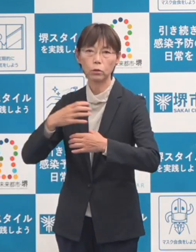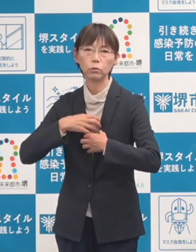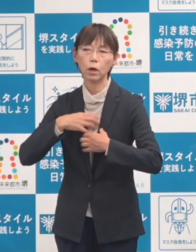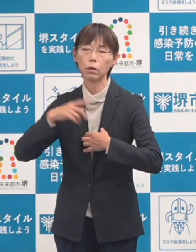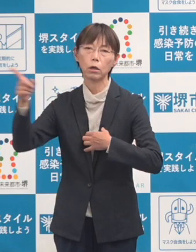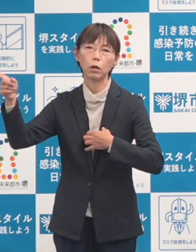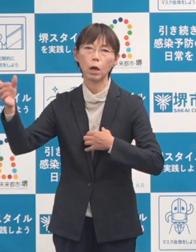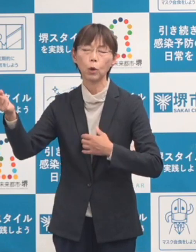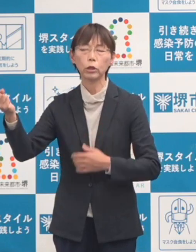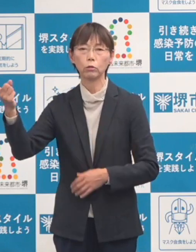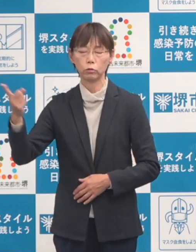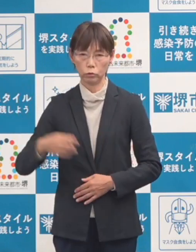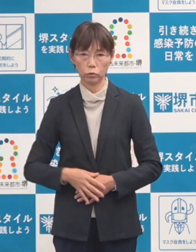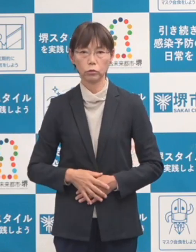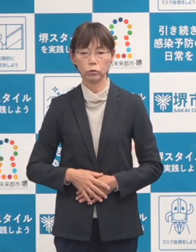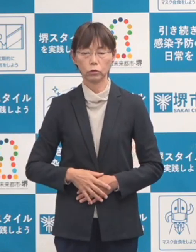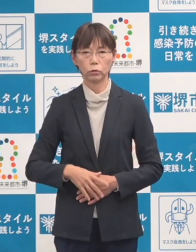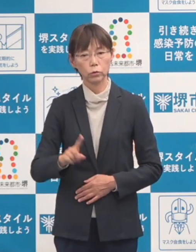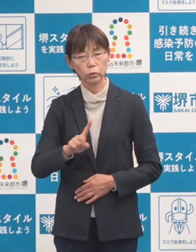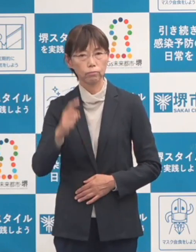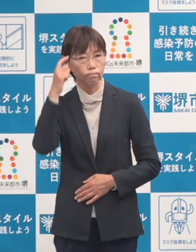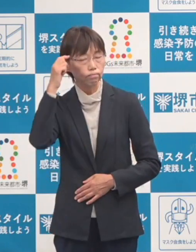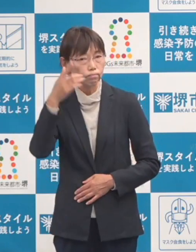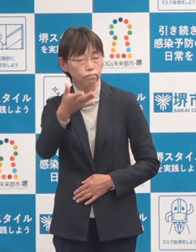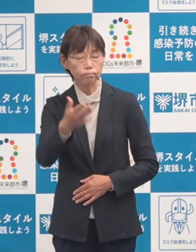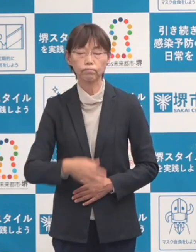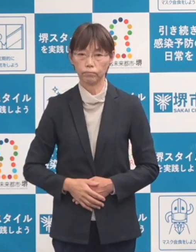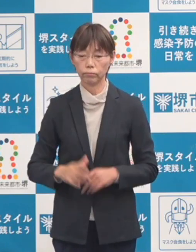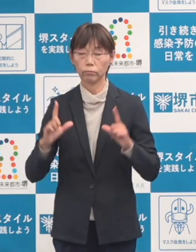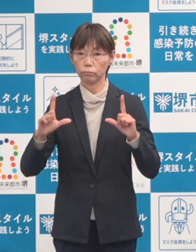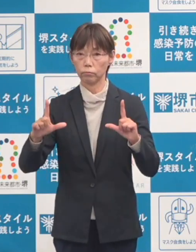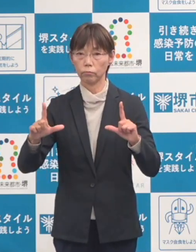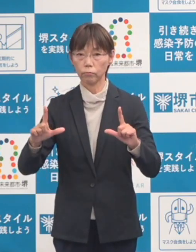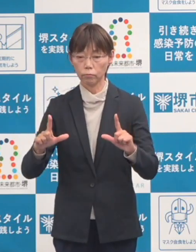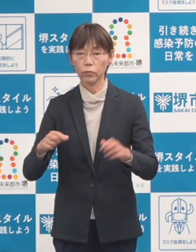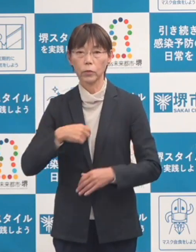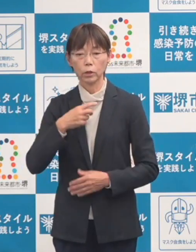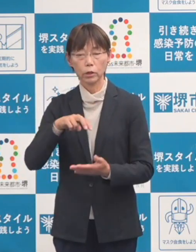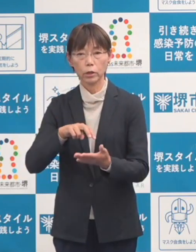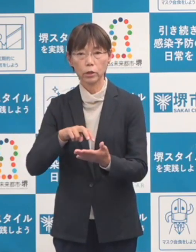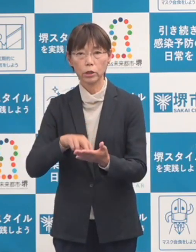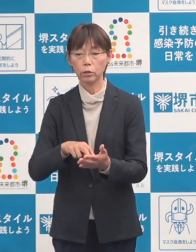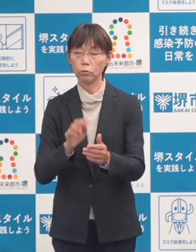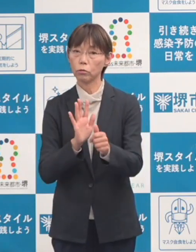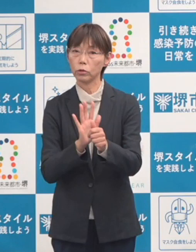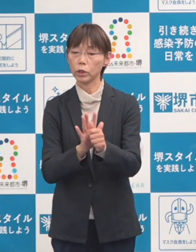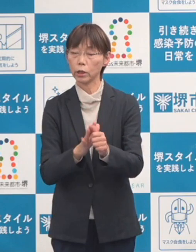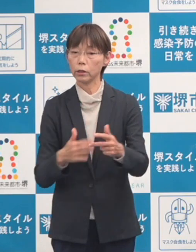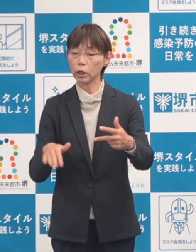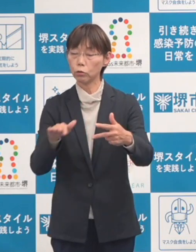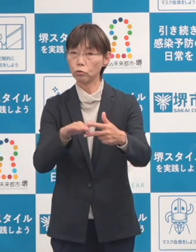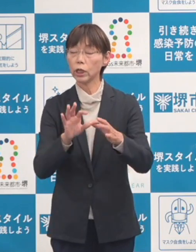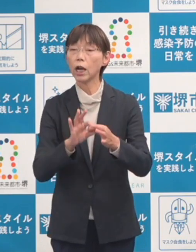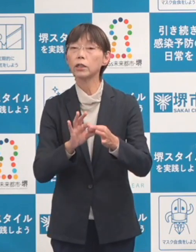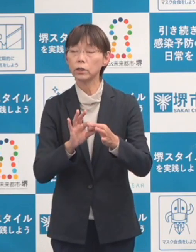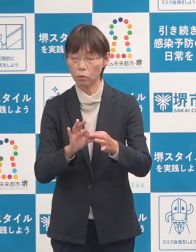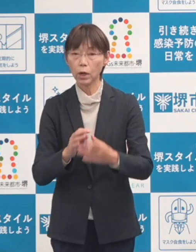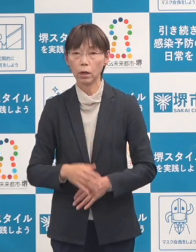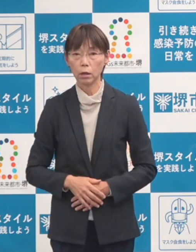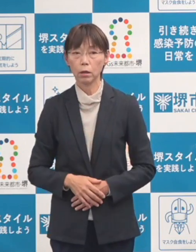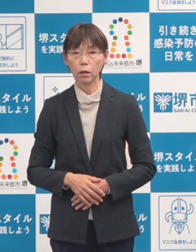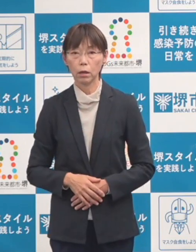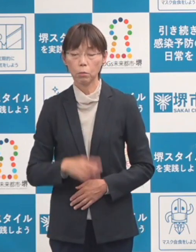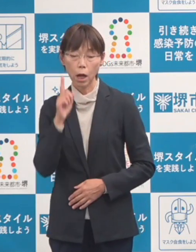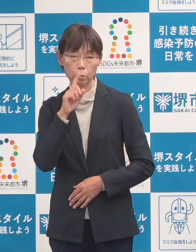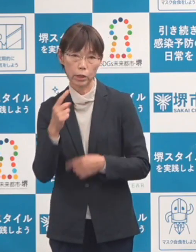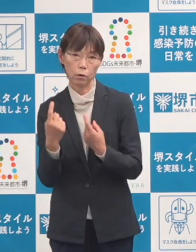そういった点についてはいかがでしょうか。 児童自立支援施設に関しては、先ほどお伝えした通り見直すべきだと、